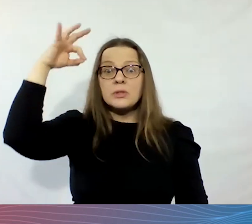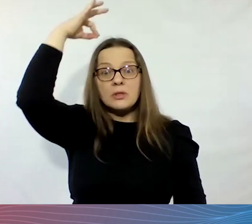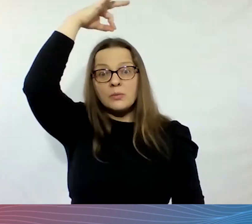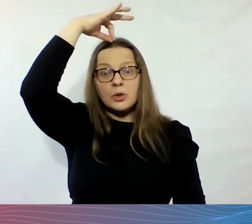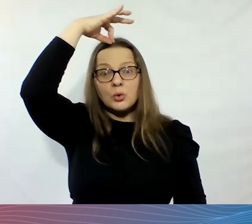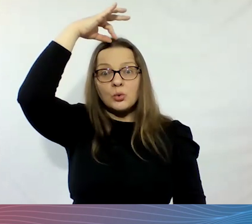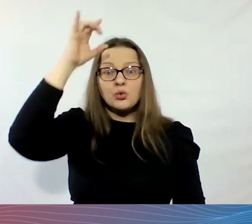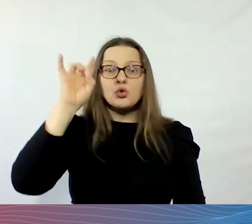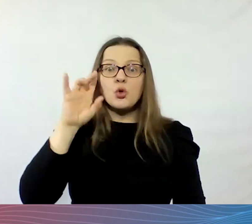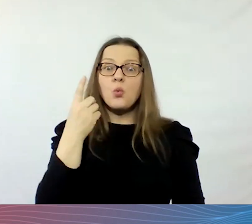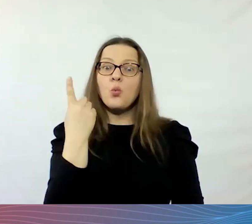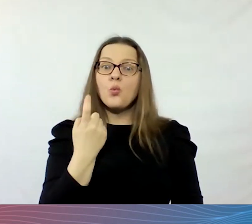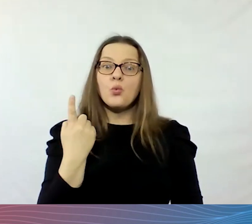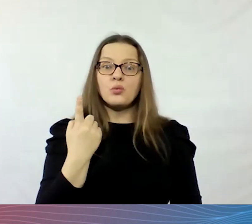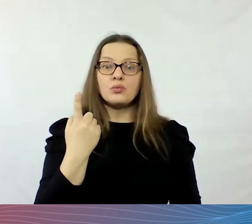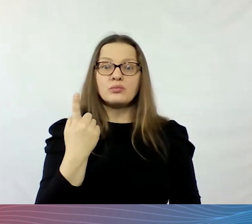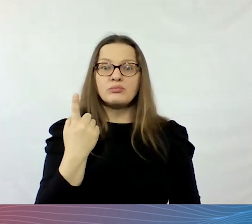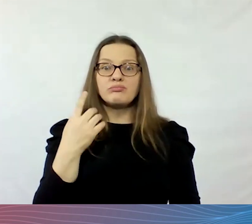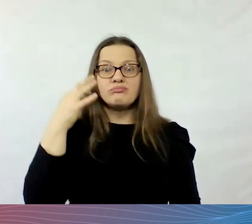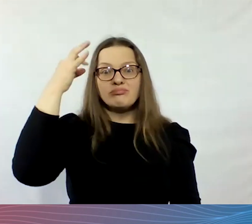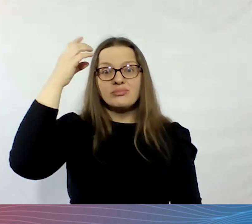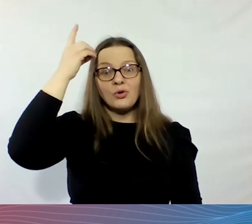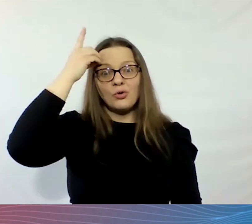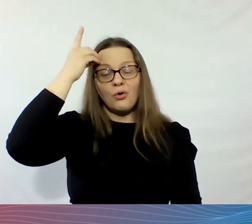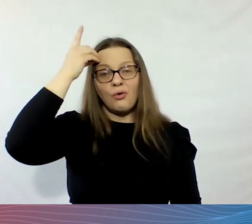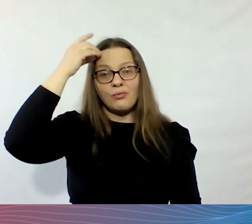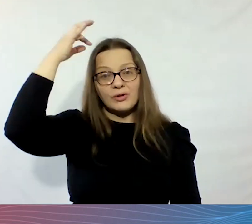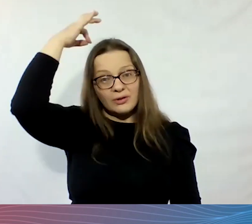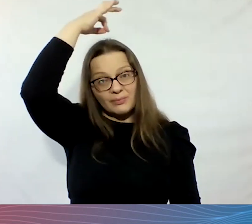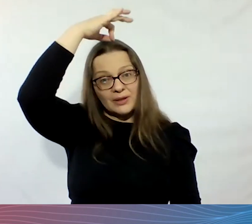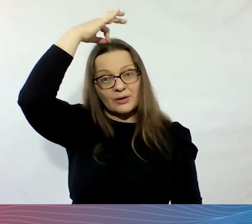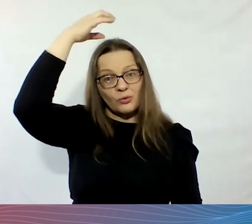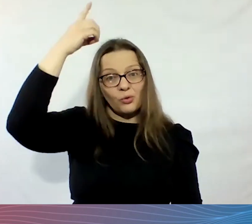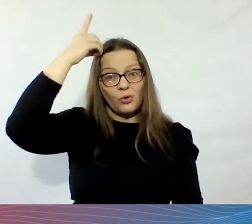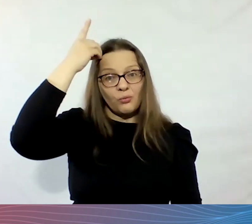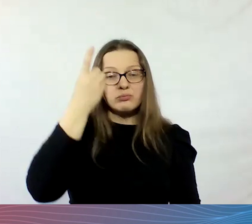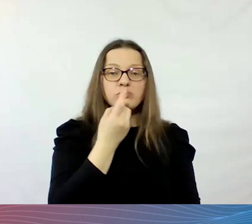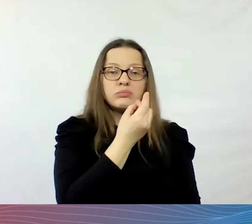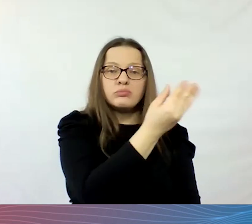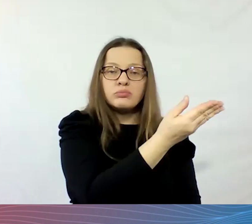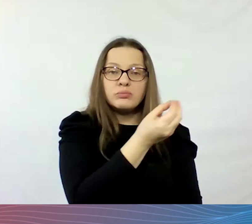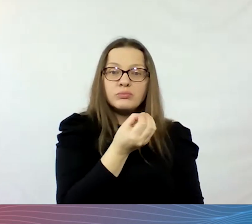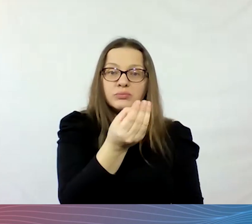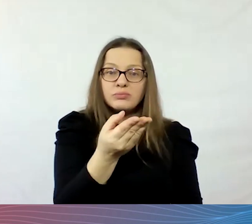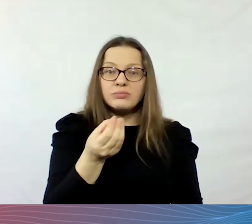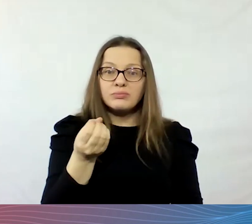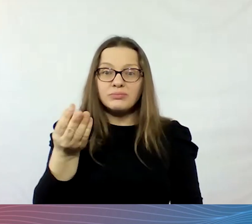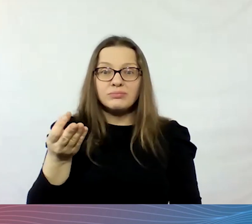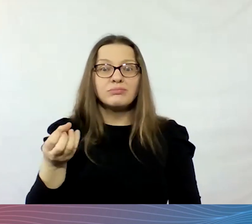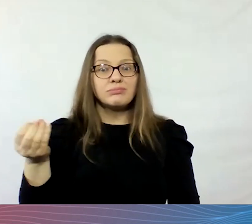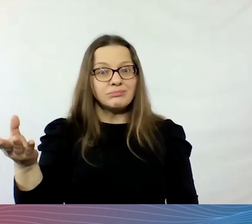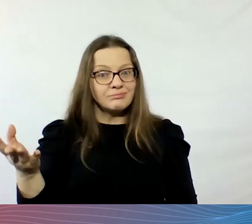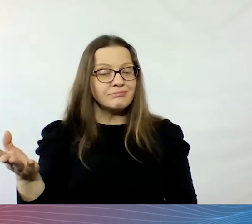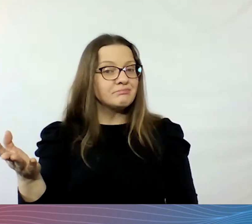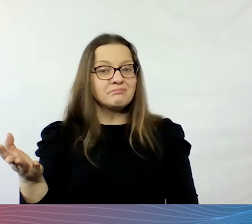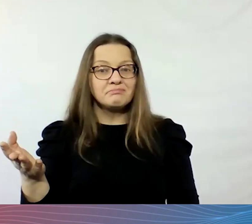concede dons para cada membro conforme aprouver a Deus. Ele vai te